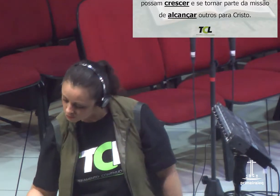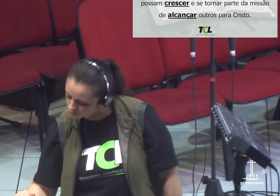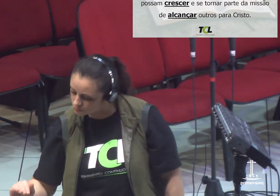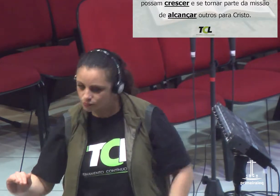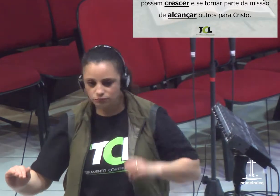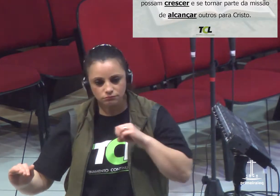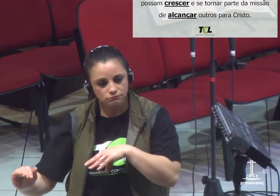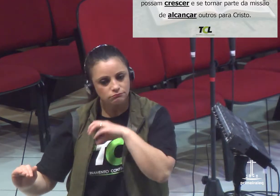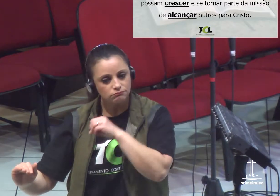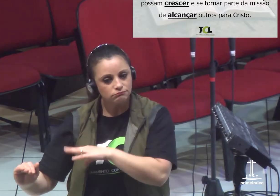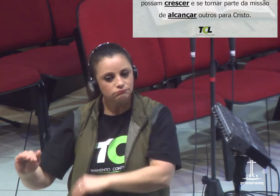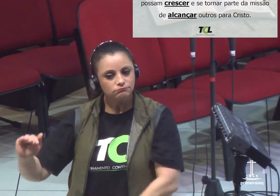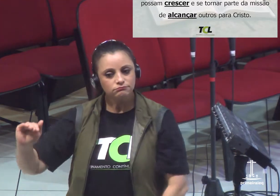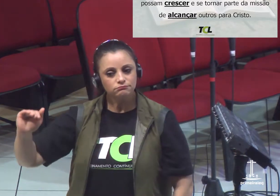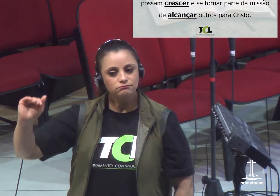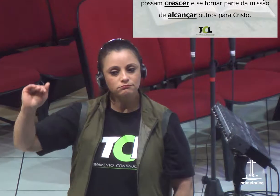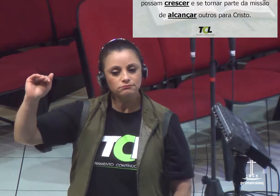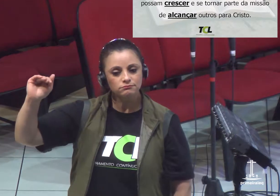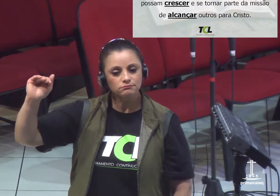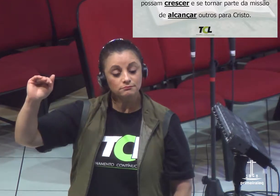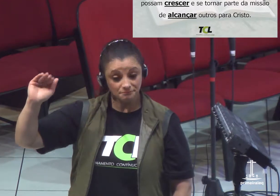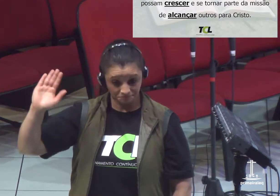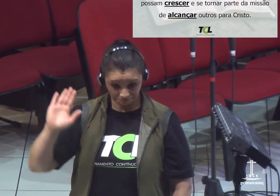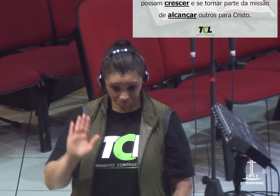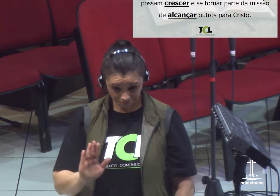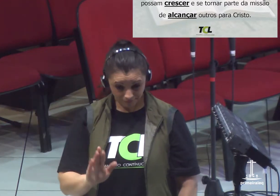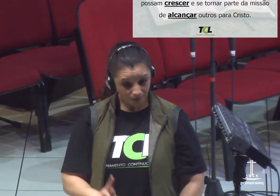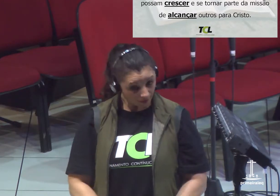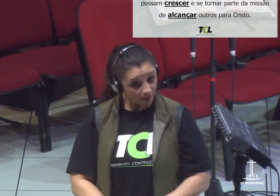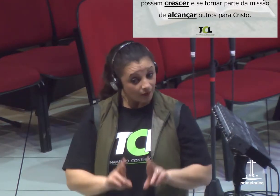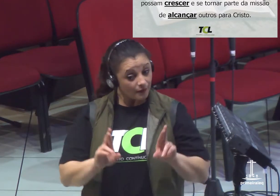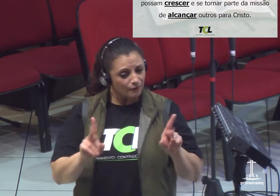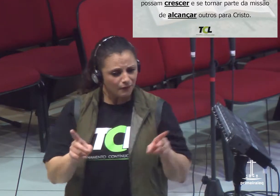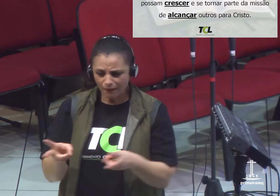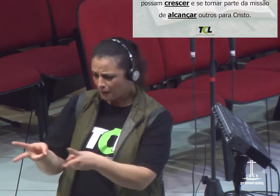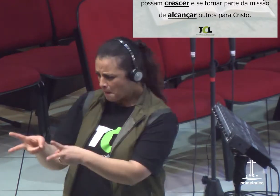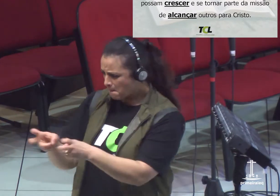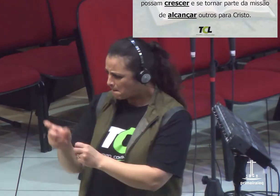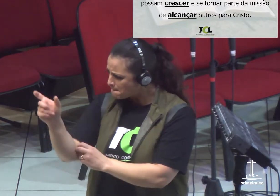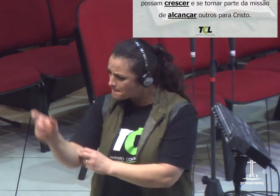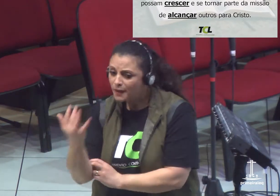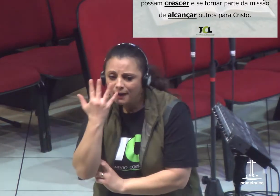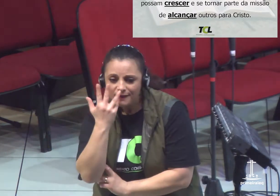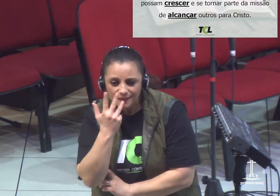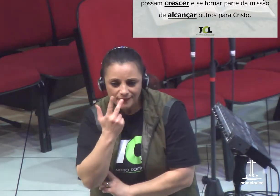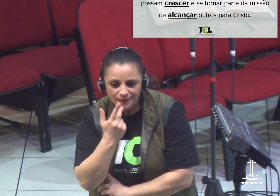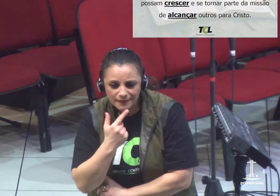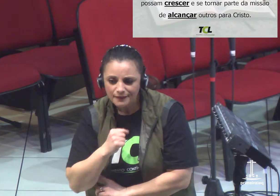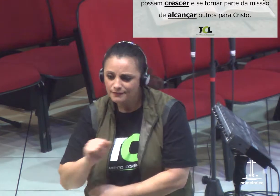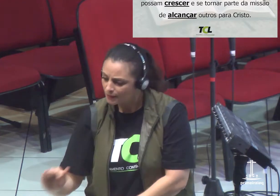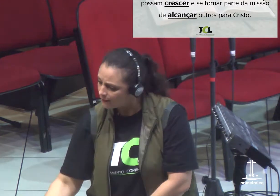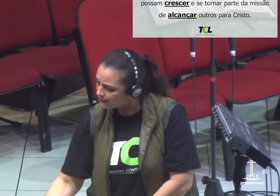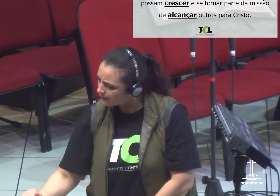E como é diferente uma criança que cresce num ambiente saudável. A gente tem aqui pessoas que